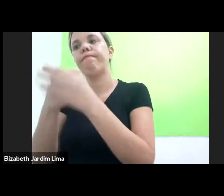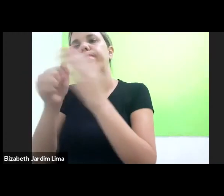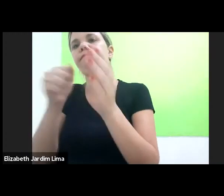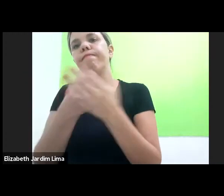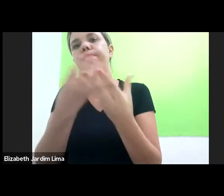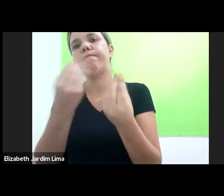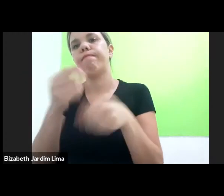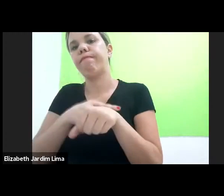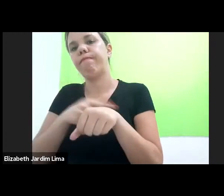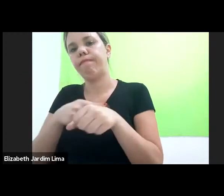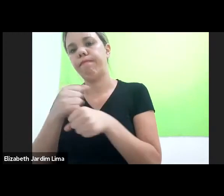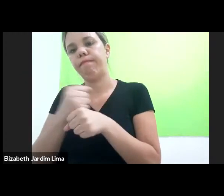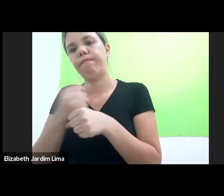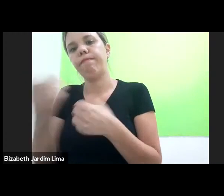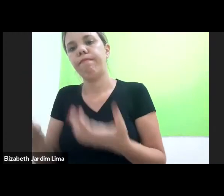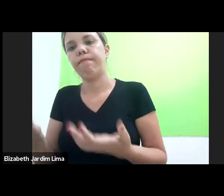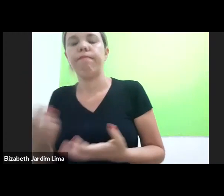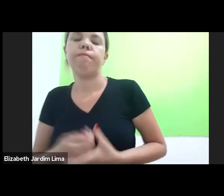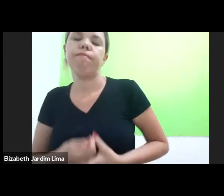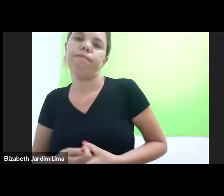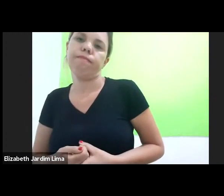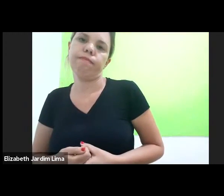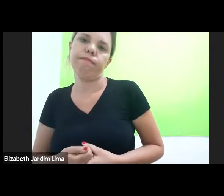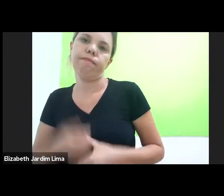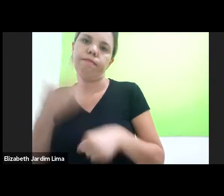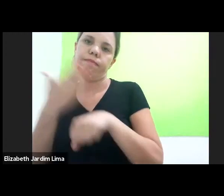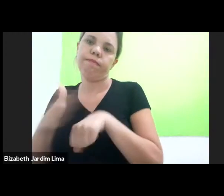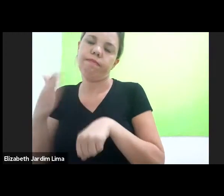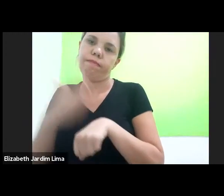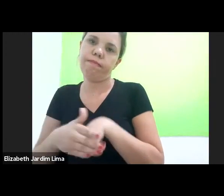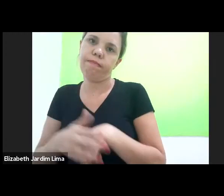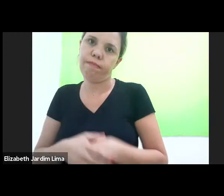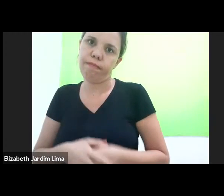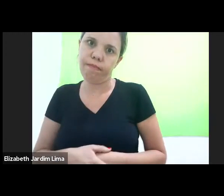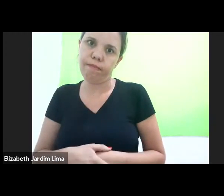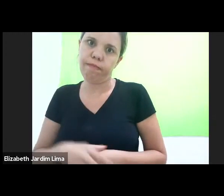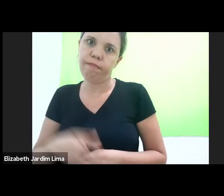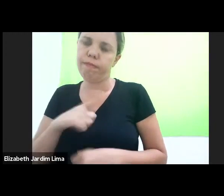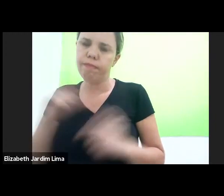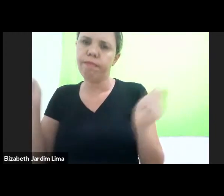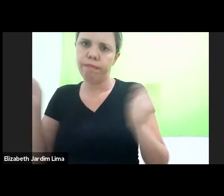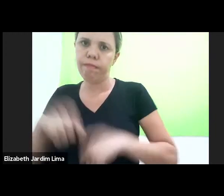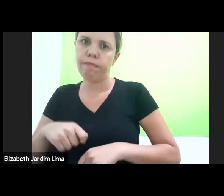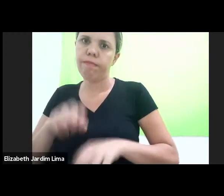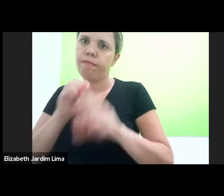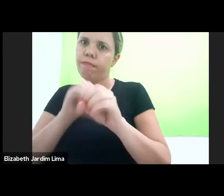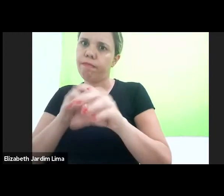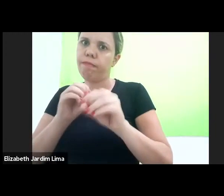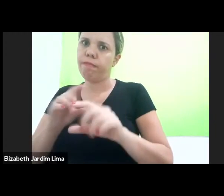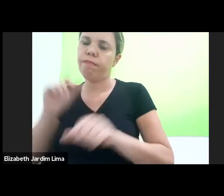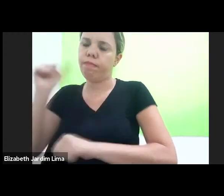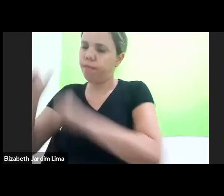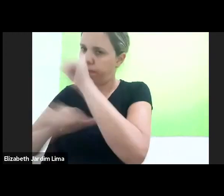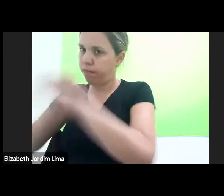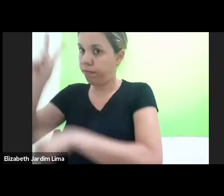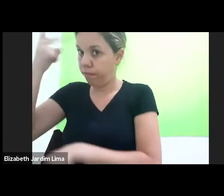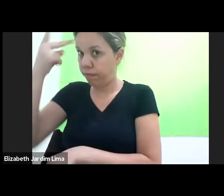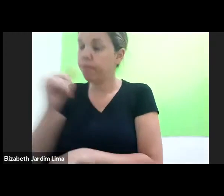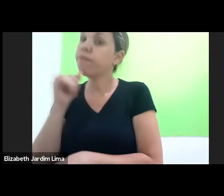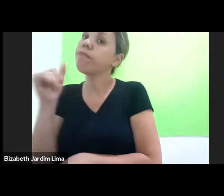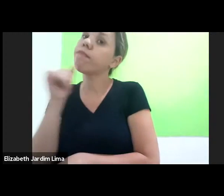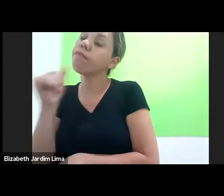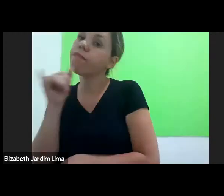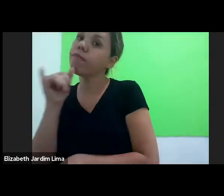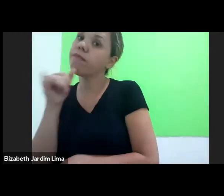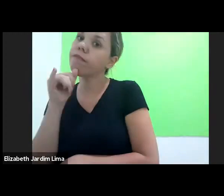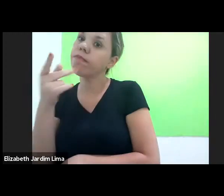né? A prática, ela tem um potencial de ensino muito transformador. E um exemplo disso, que a gente chama